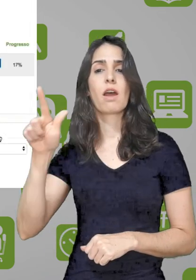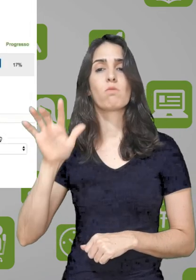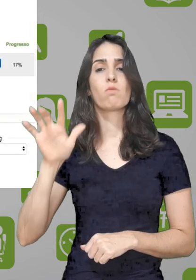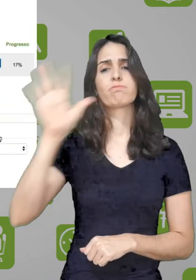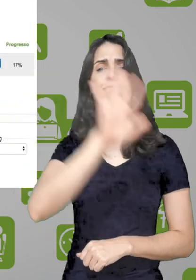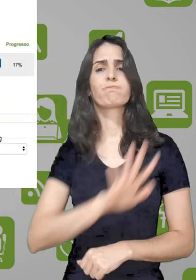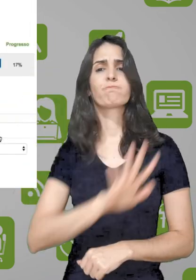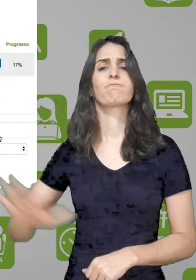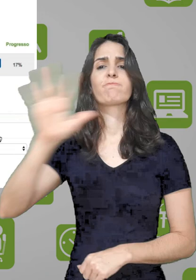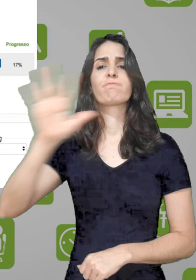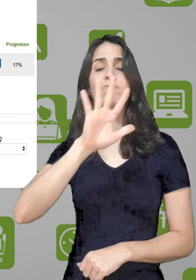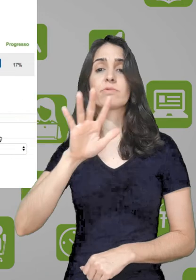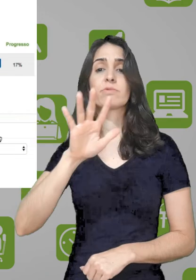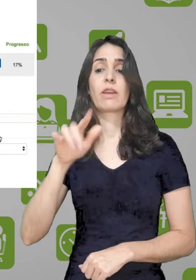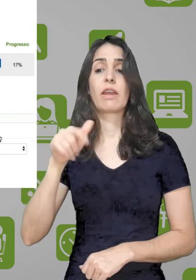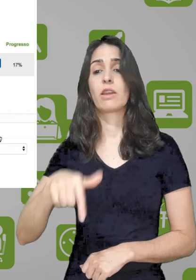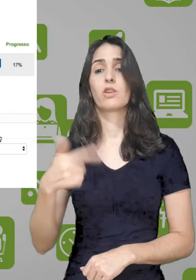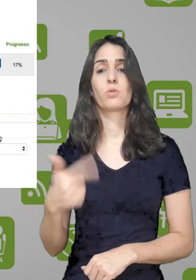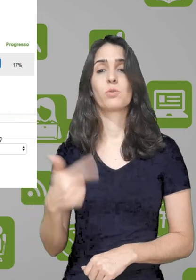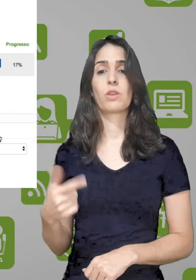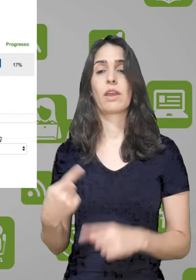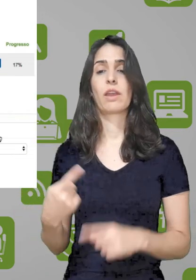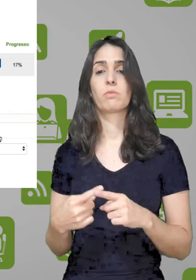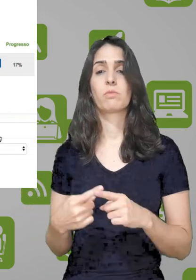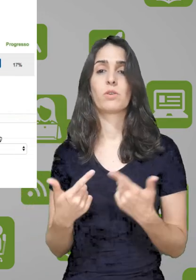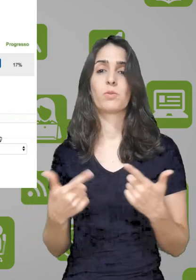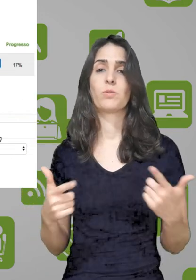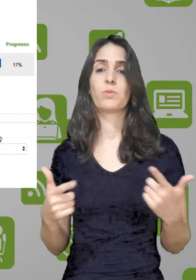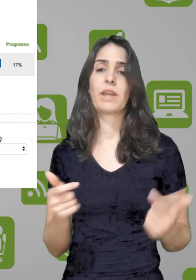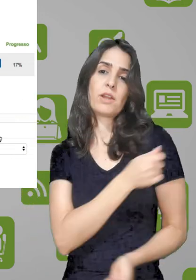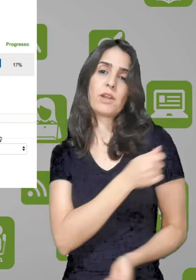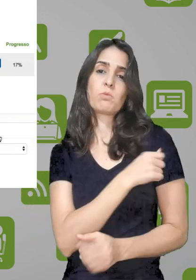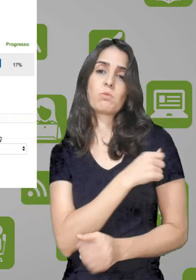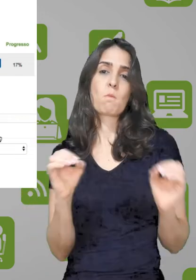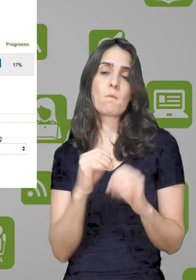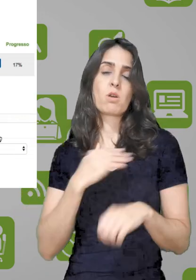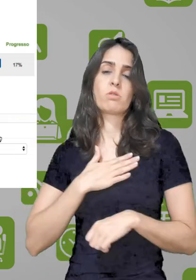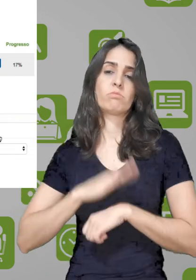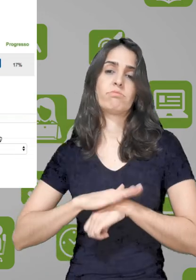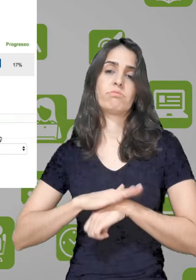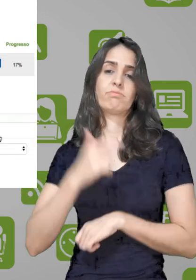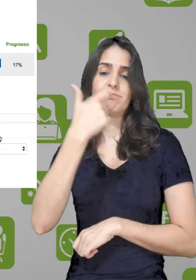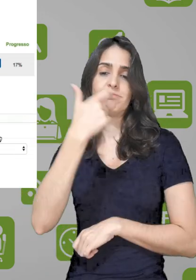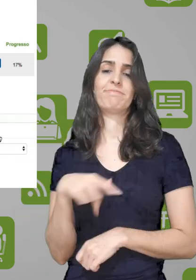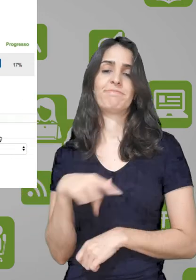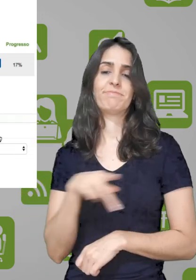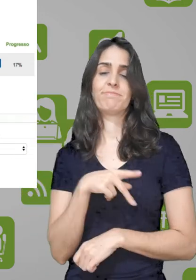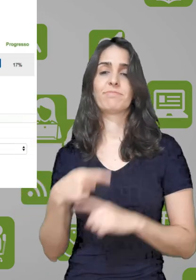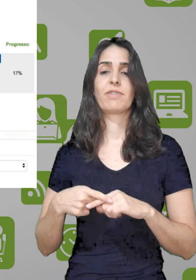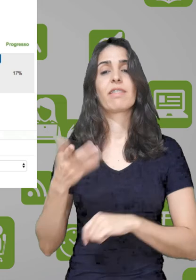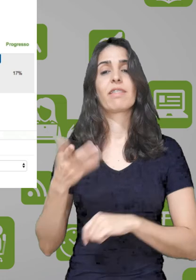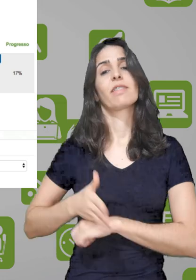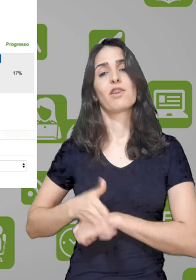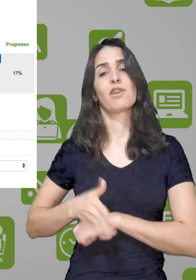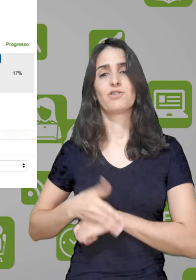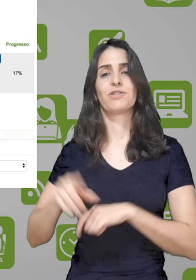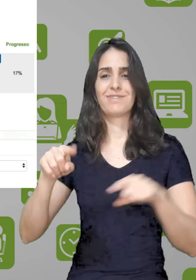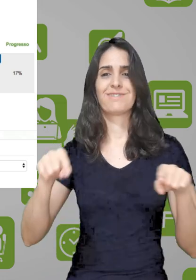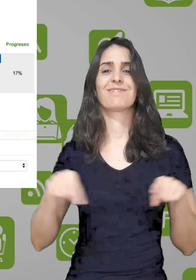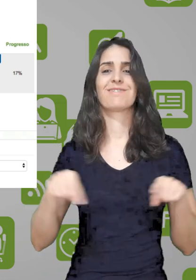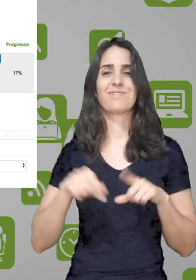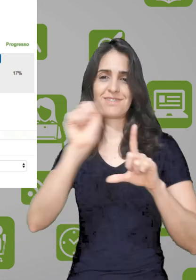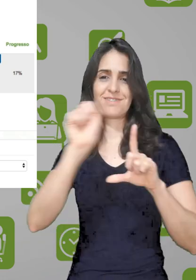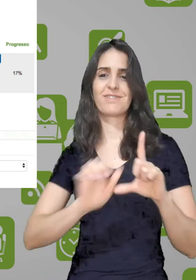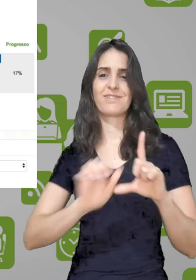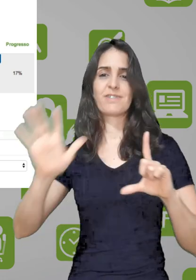aluno. Nesse caso, não vai ter, porque é uma sala de testes, eu não tenho o aluno, só tenho eu aqui, que sou a